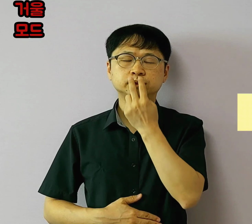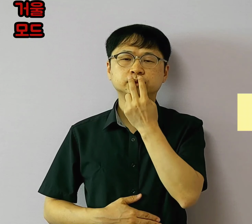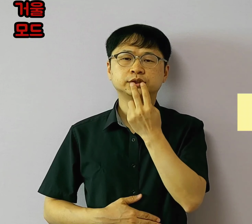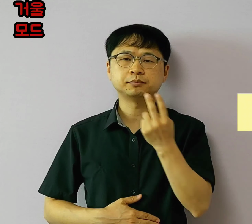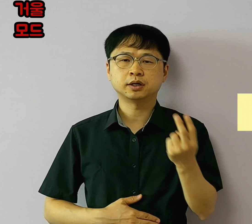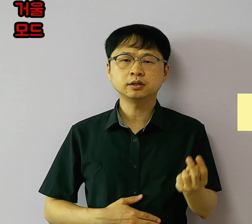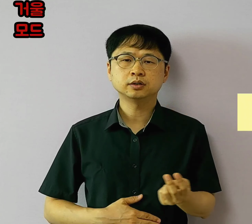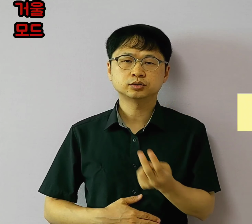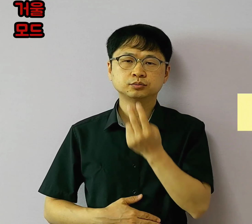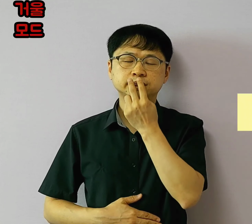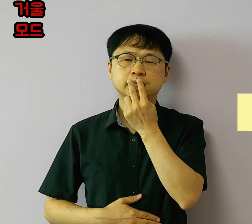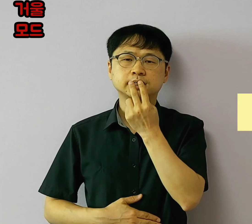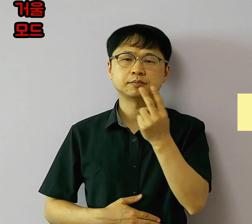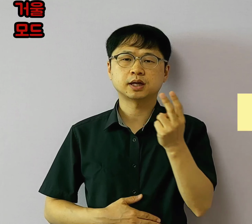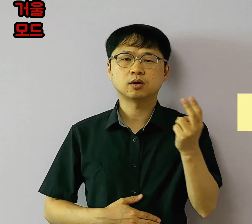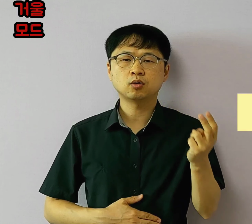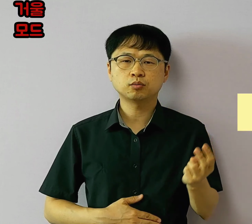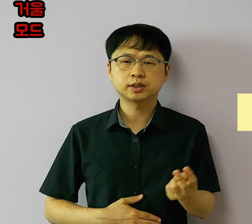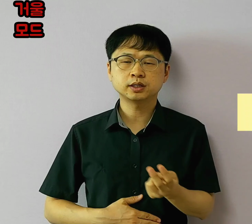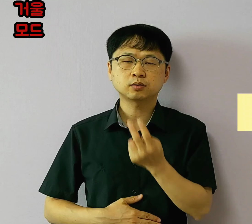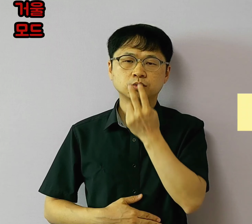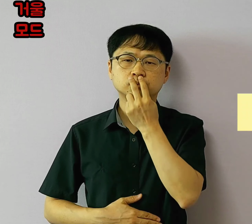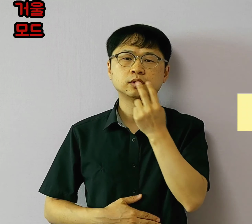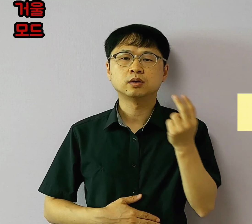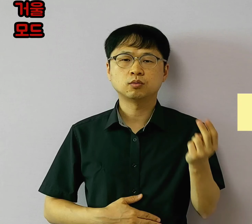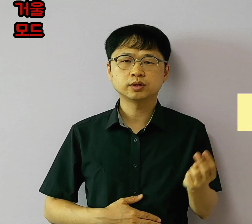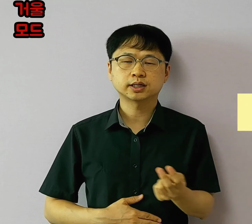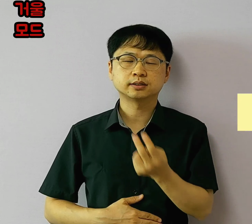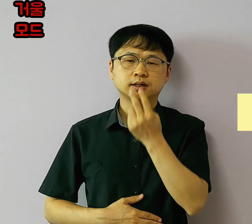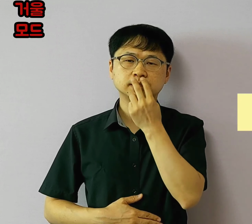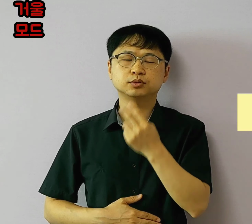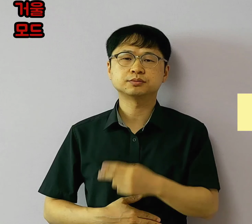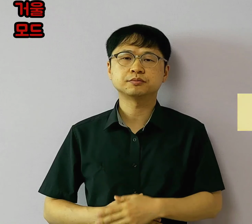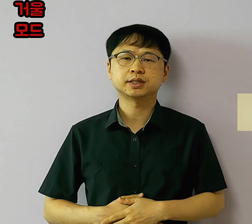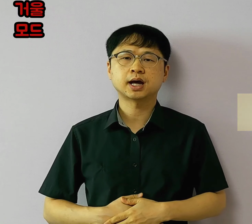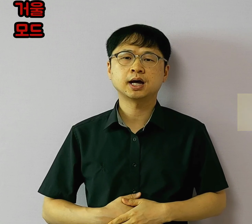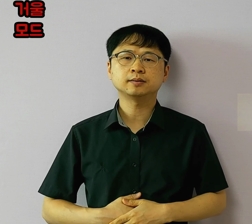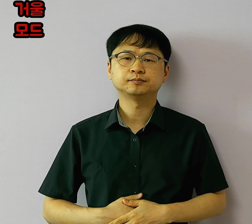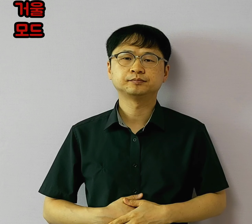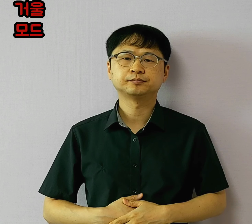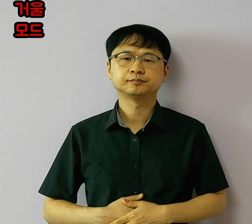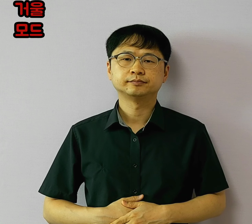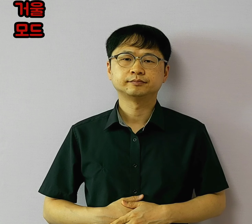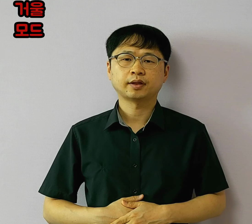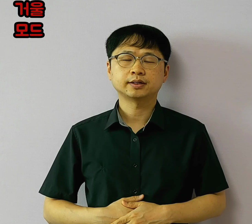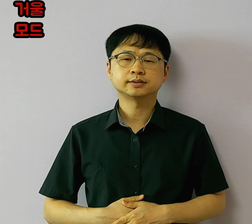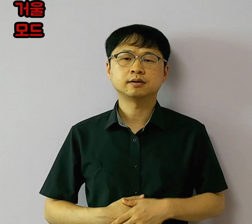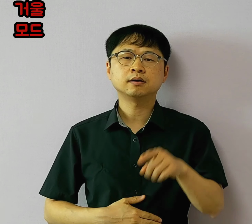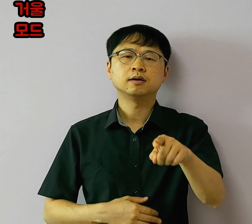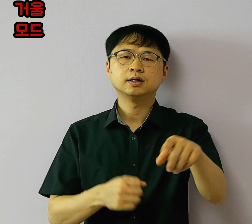움직여 주시면 숨쉬다가 됩니다. 호흡이 코로 공기가 들어가는 모습입니다. 네, 그래서